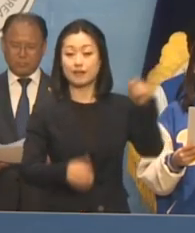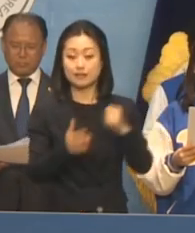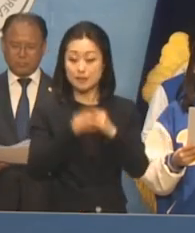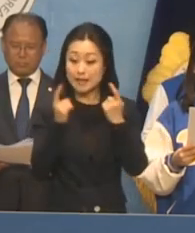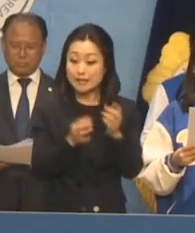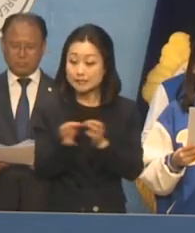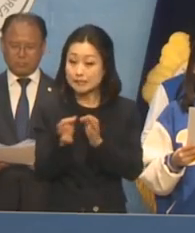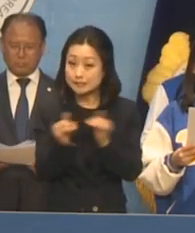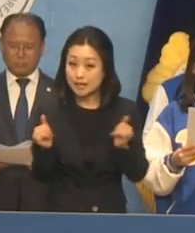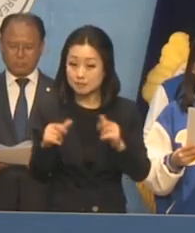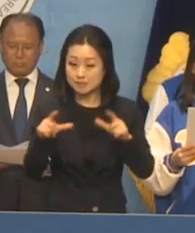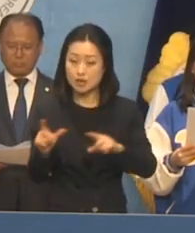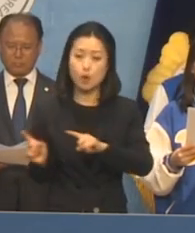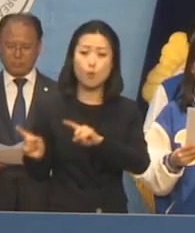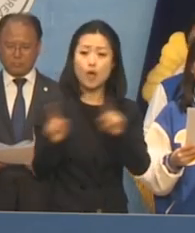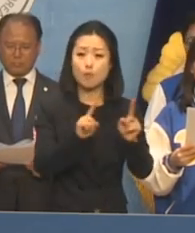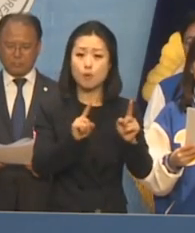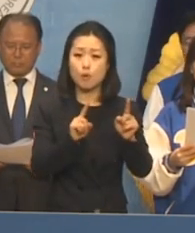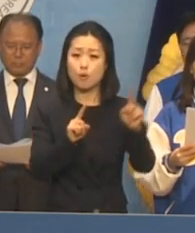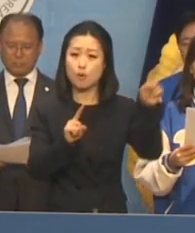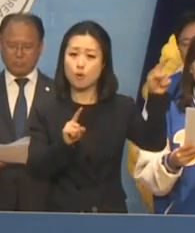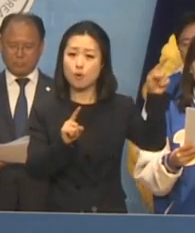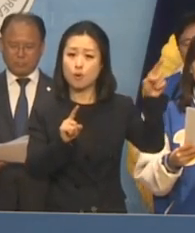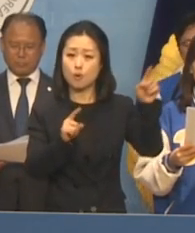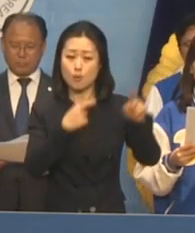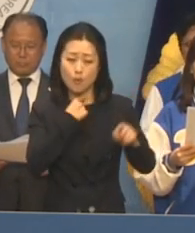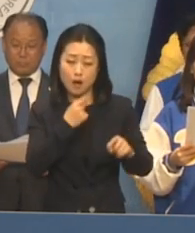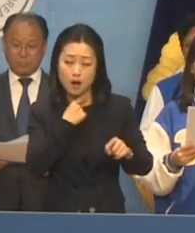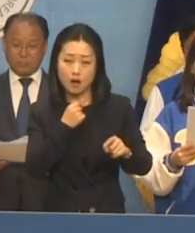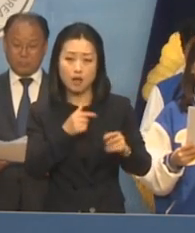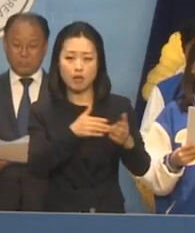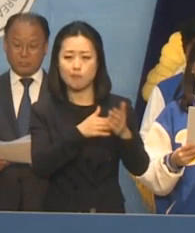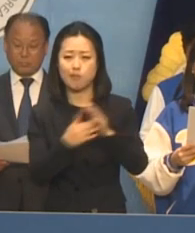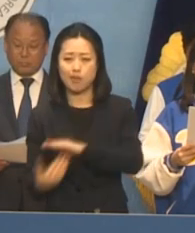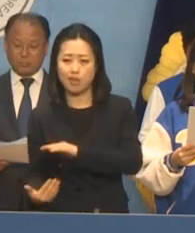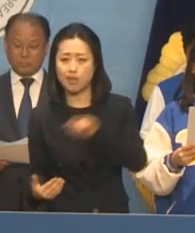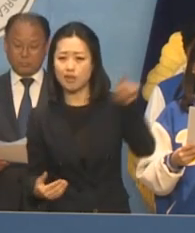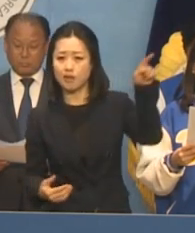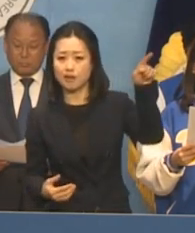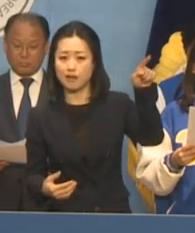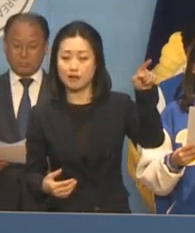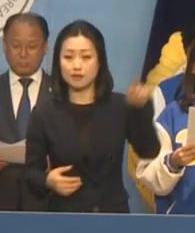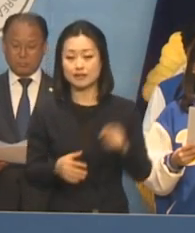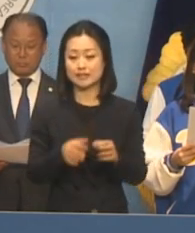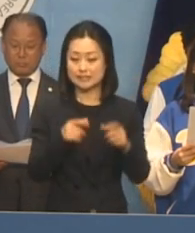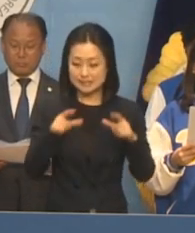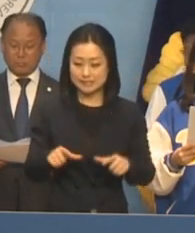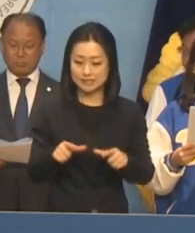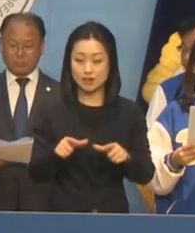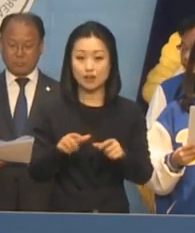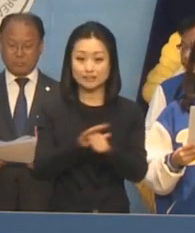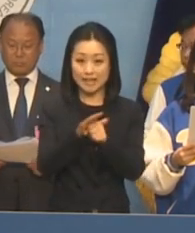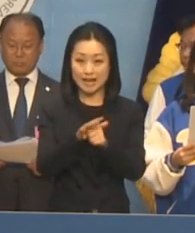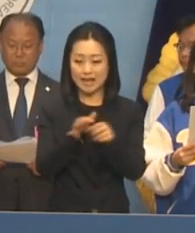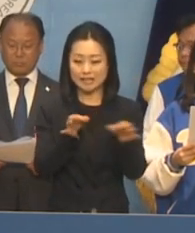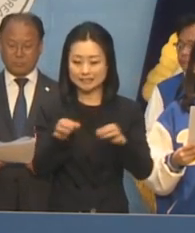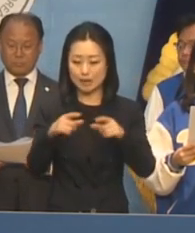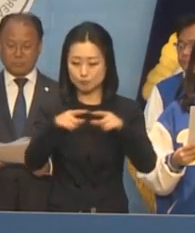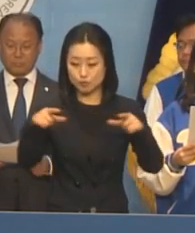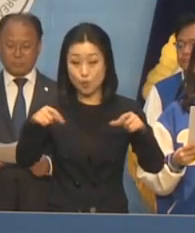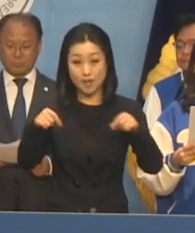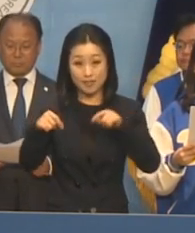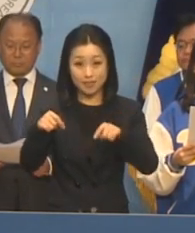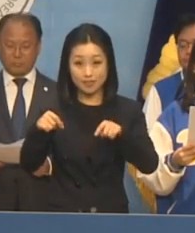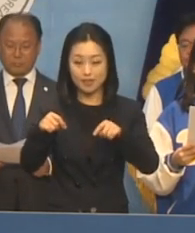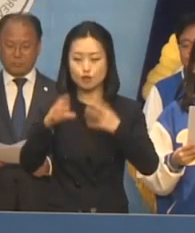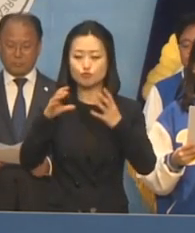및 지역 경기 회복의 불씨를 꺼뜨릴 지역사랑 상품권 법을 개정해서 지역 화폐 발행시